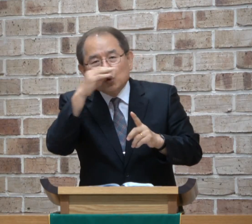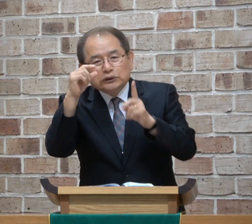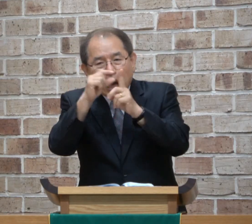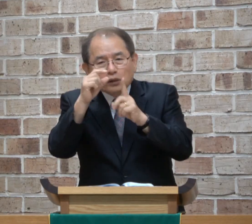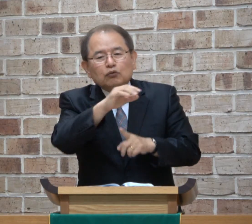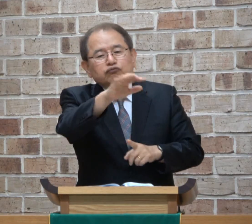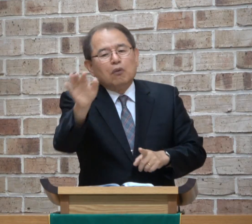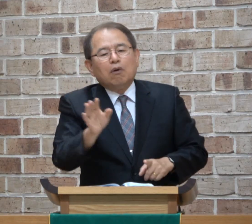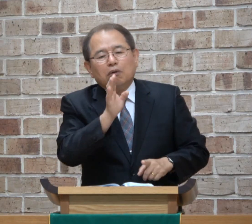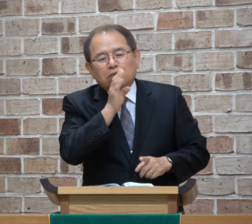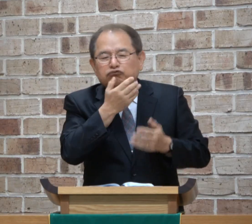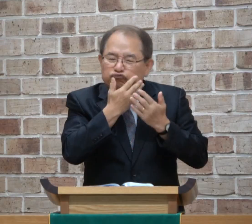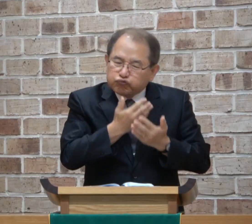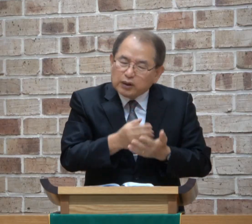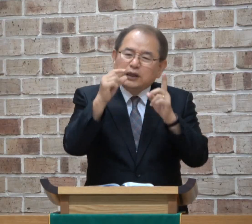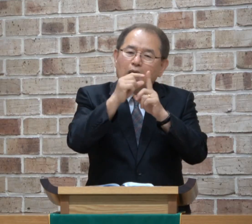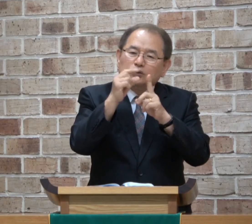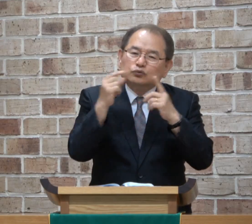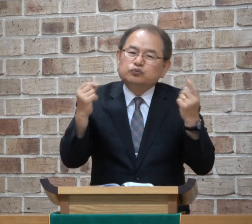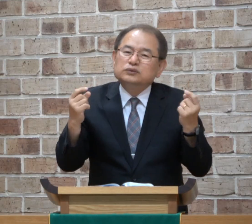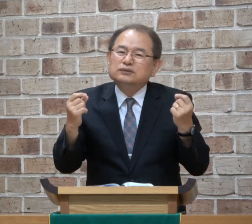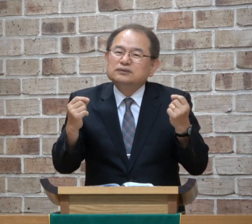있습니다. 그만큼 중요합니다.